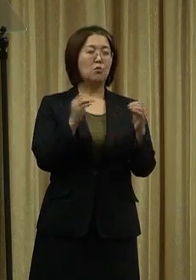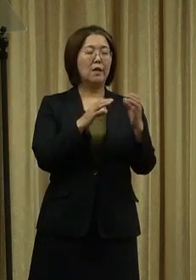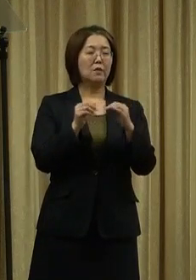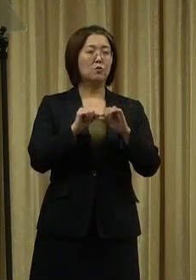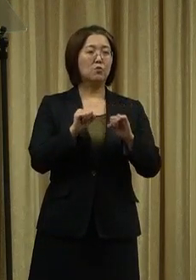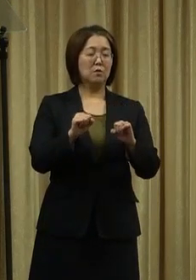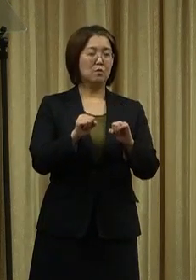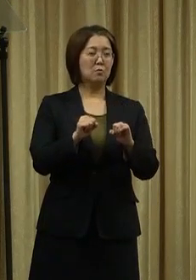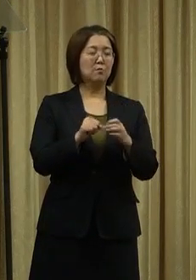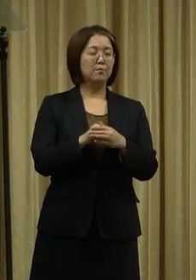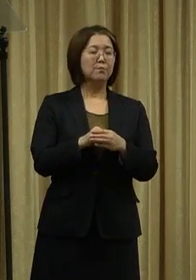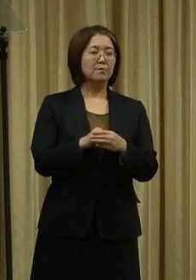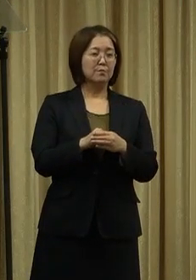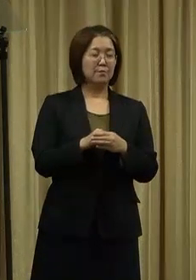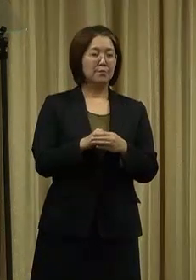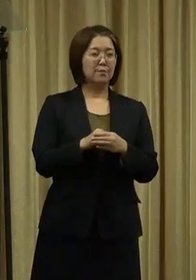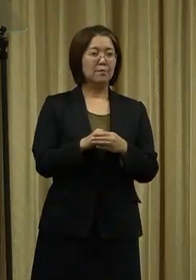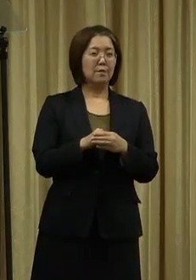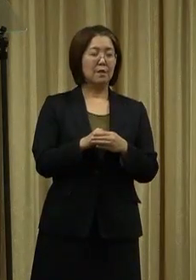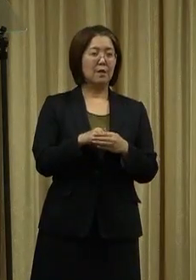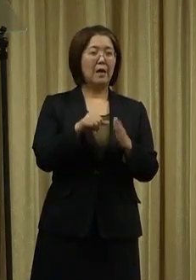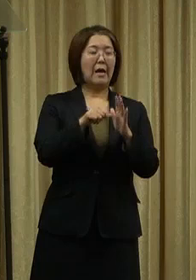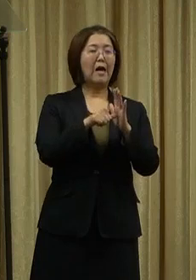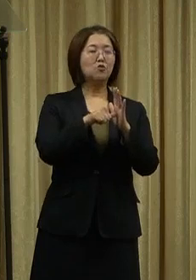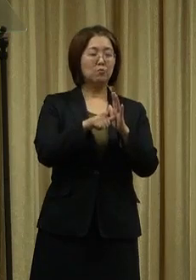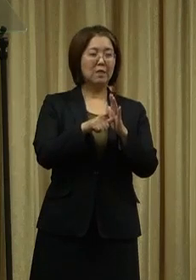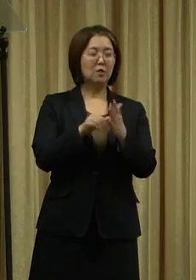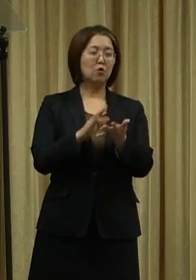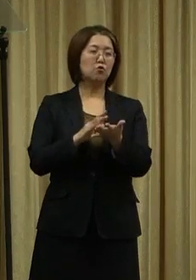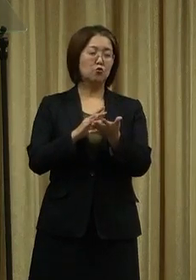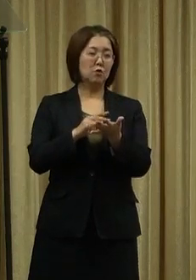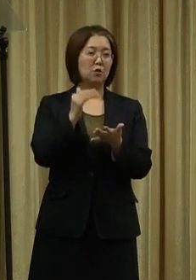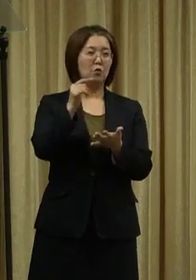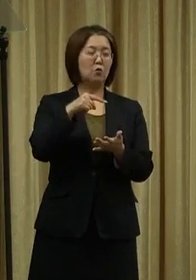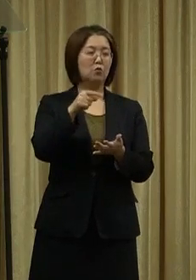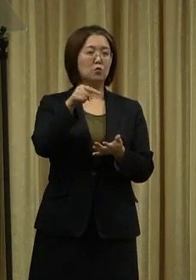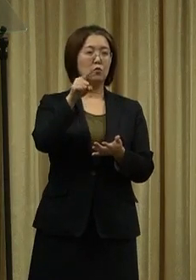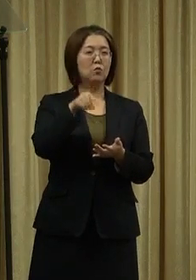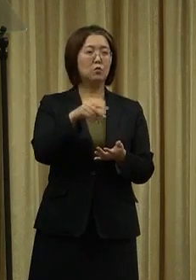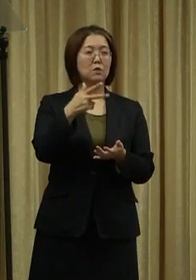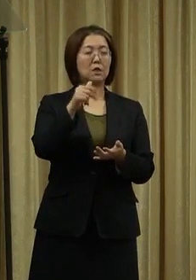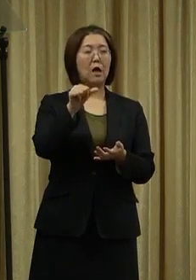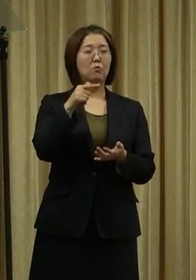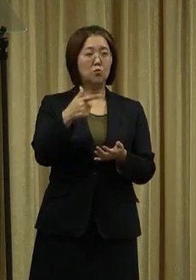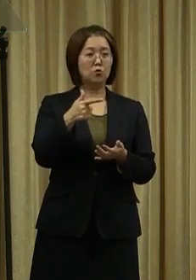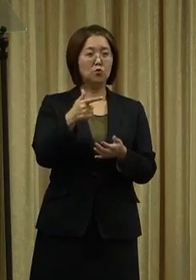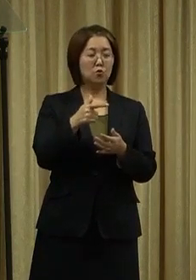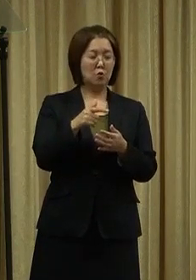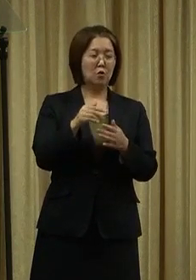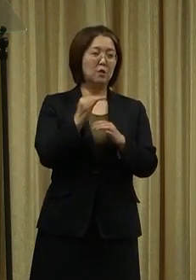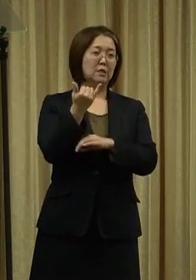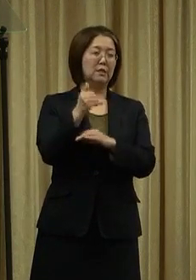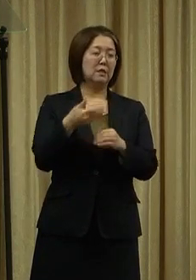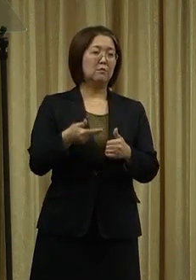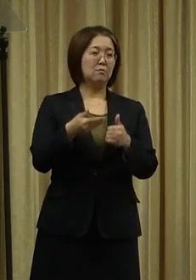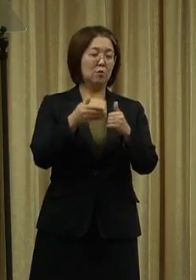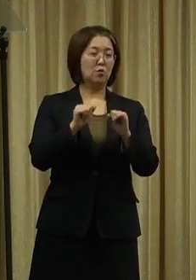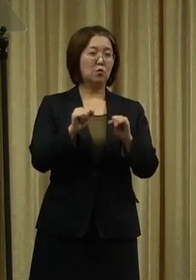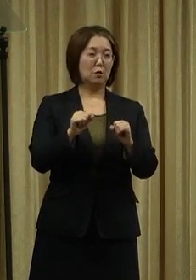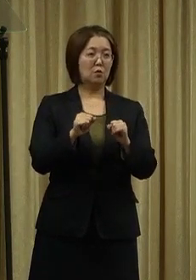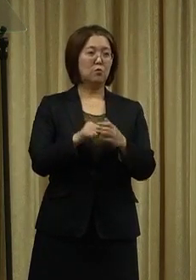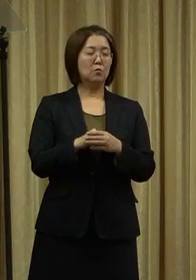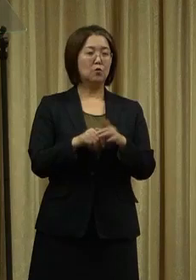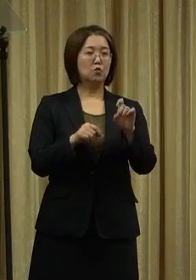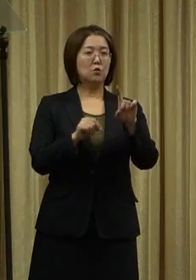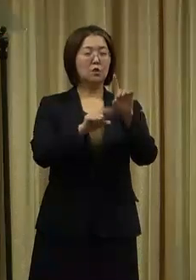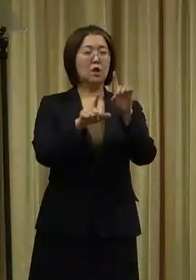や薬コンソーシアムにおける研究開発人材育成を支援をしていきます。また11月補正予算で計